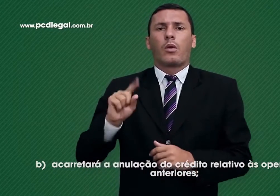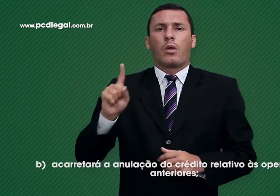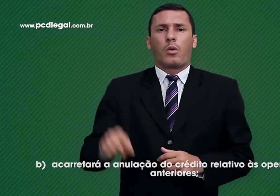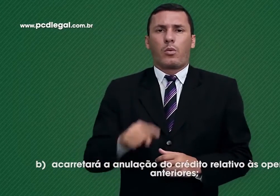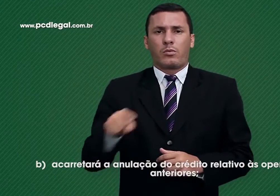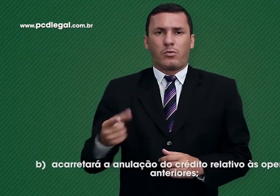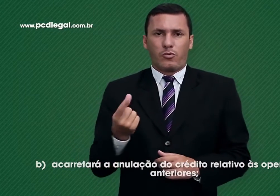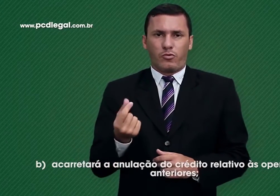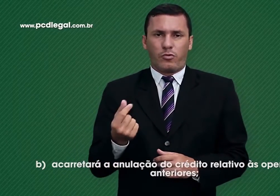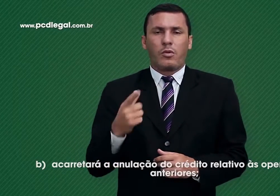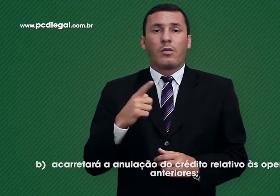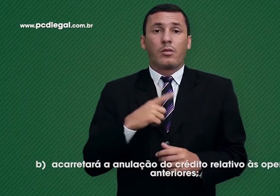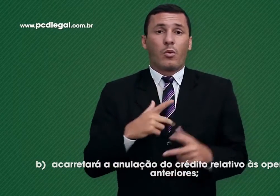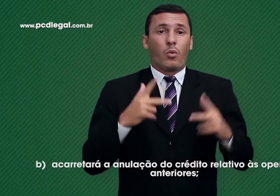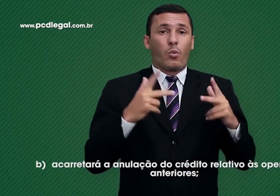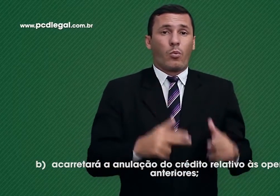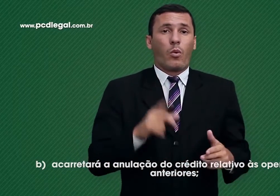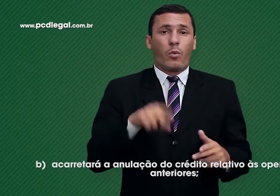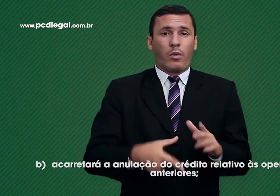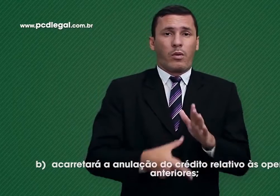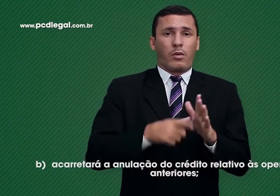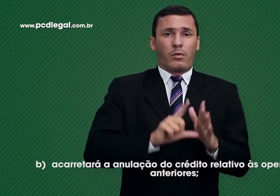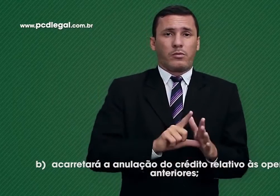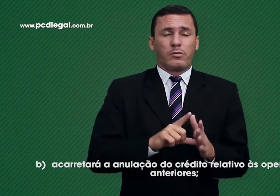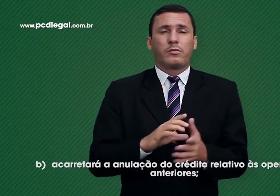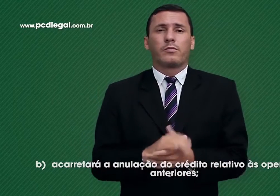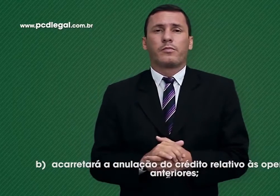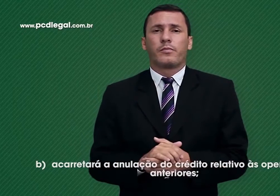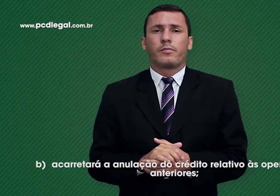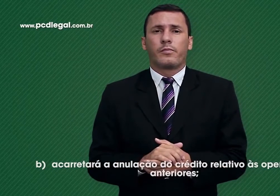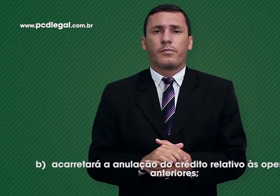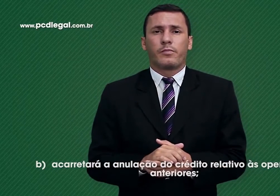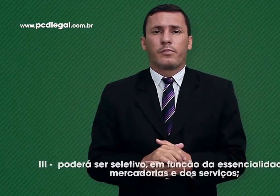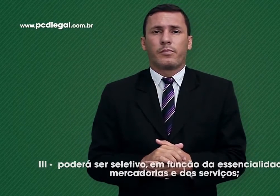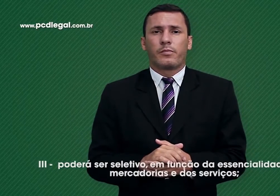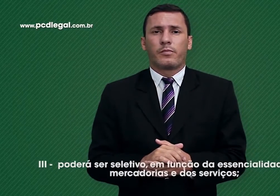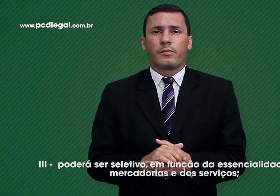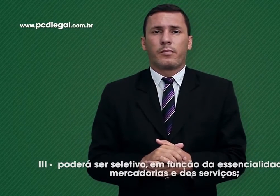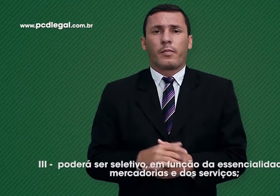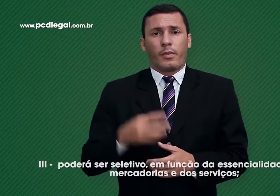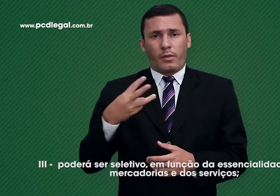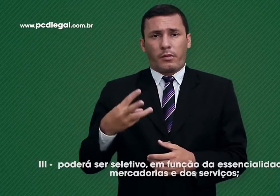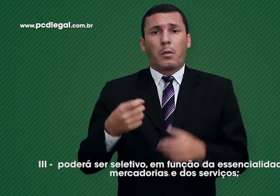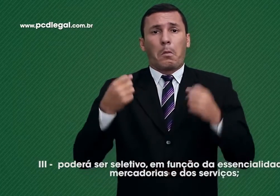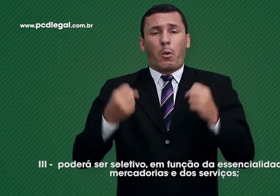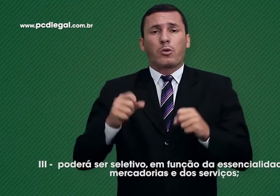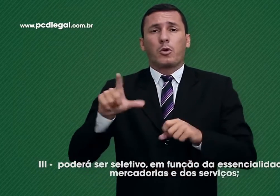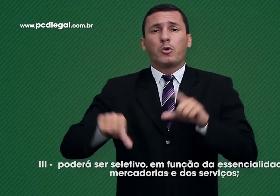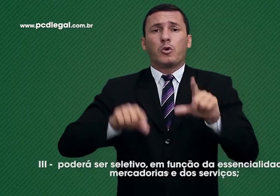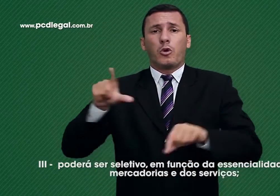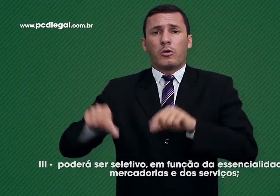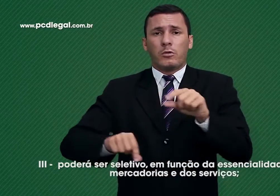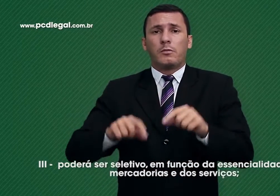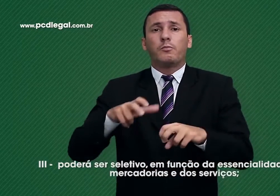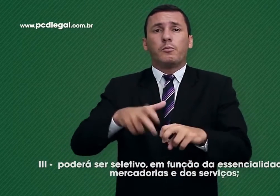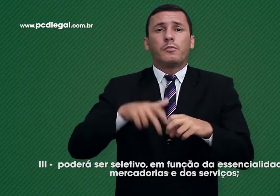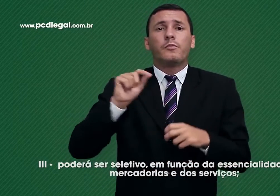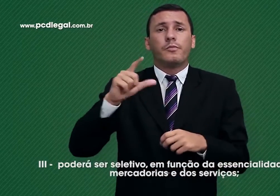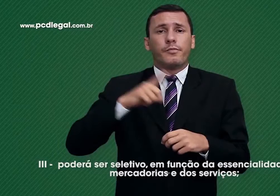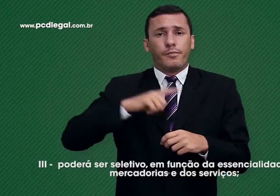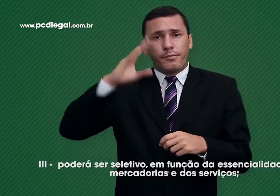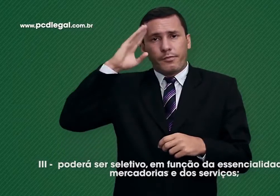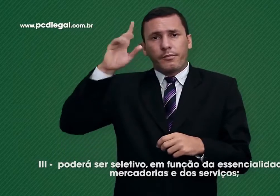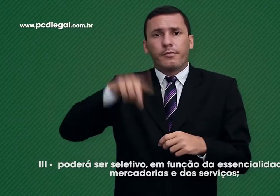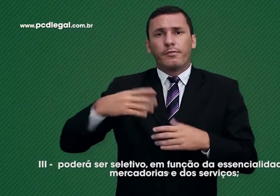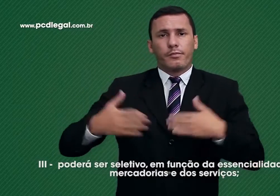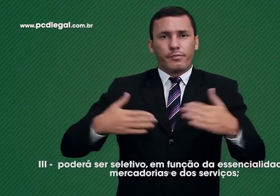a anulação do crédito relativo às operações anteriores. 3. Poderá ser seletivo